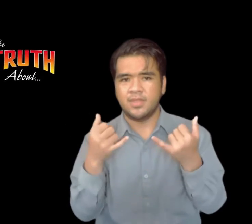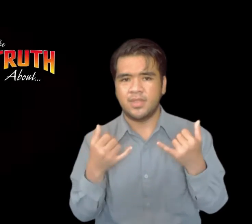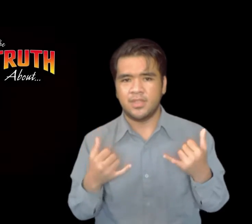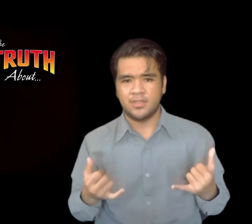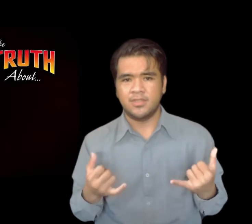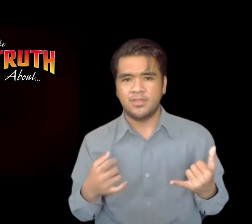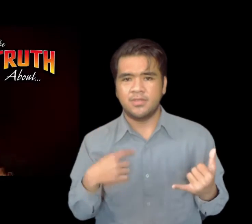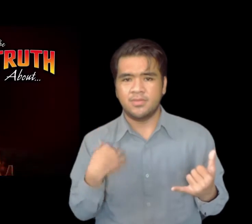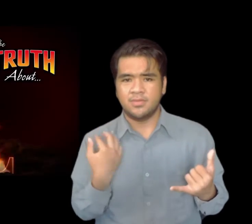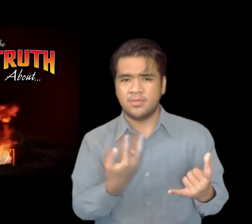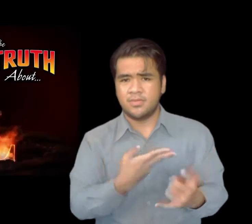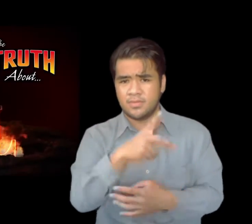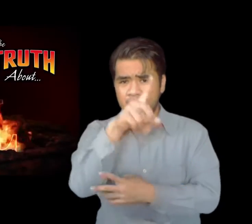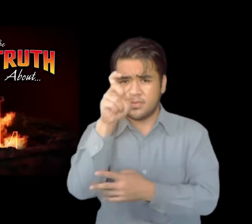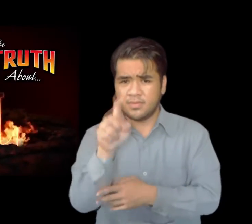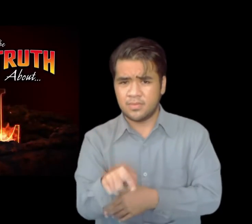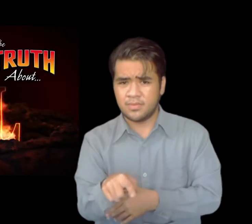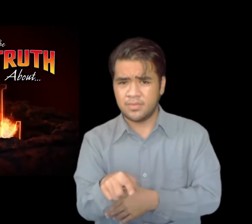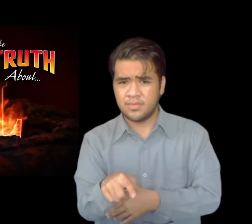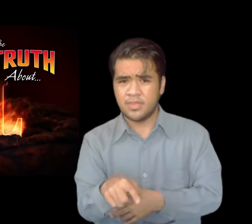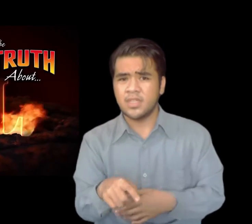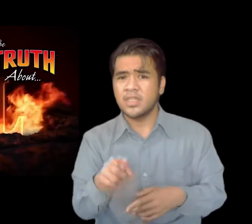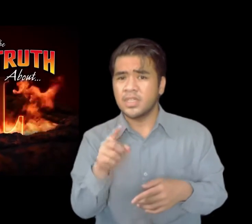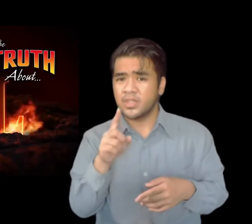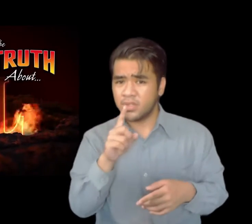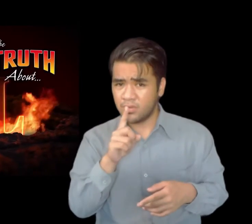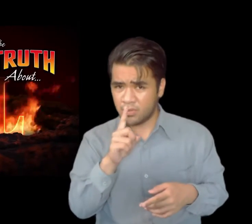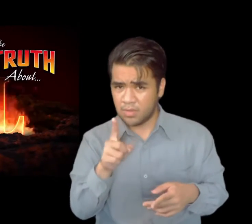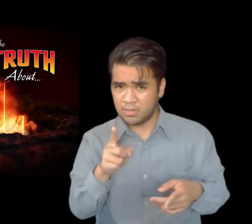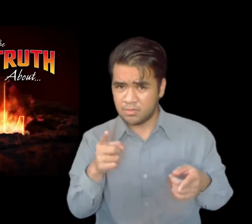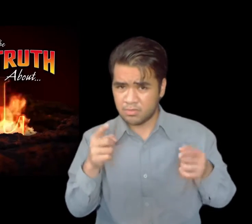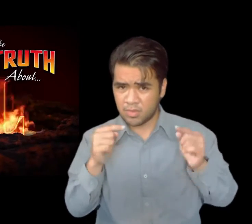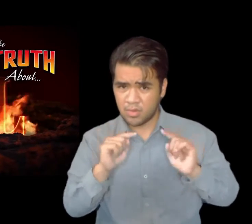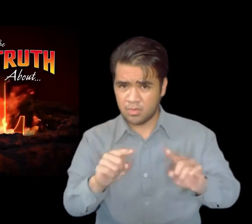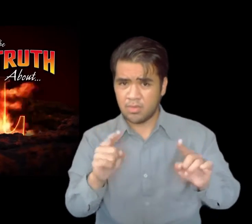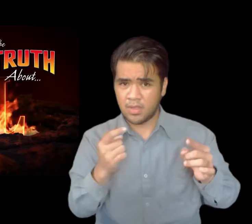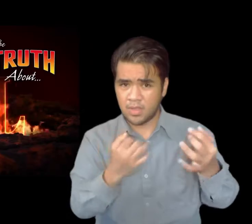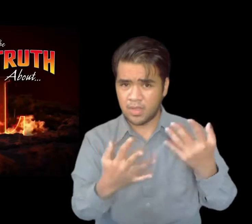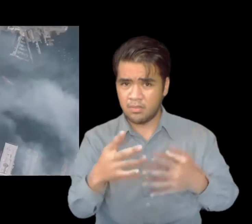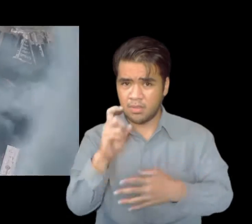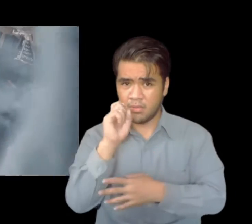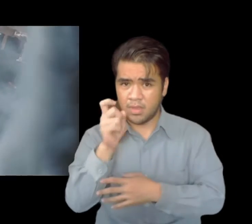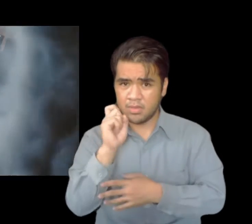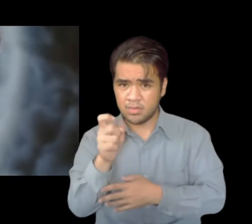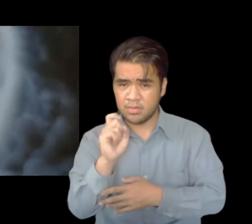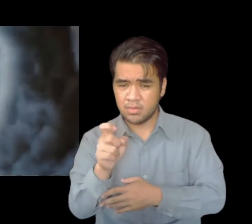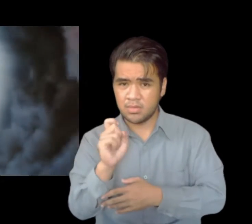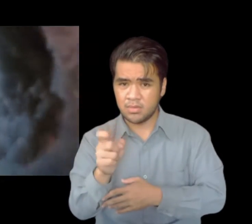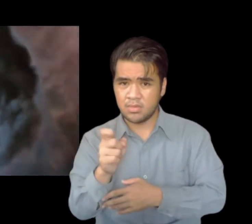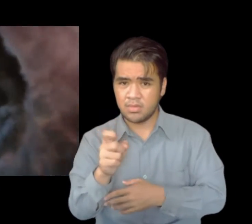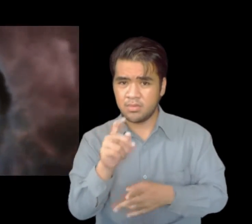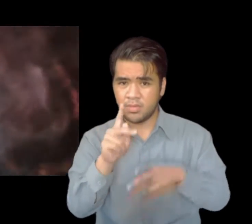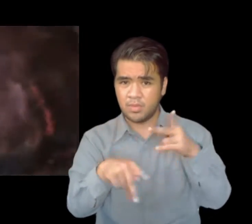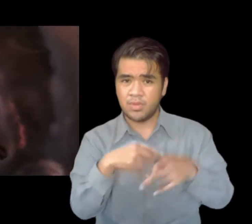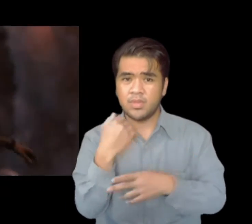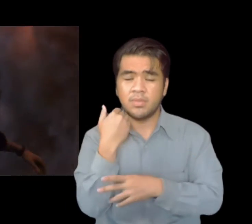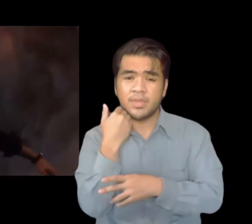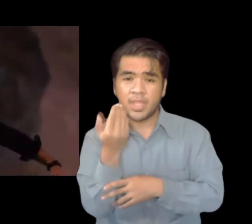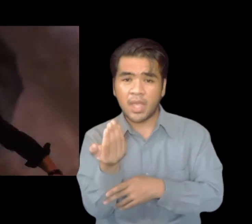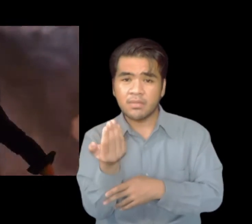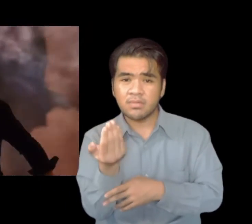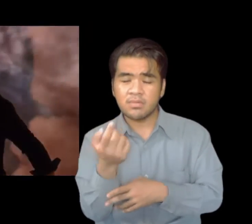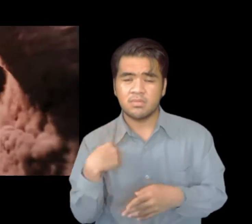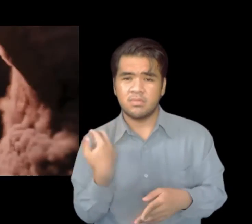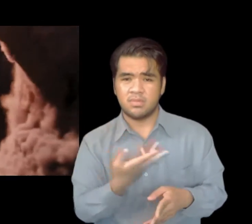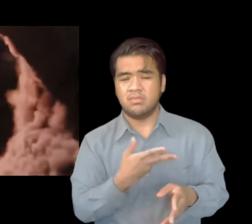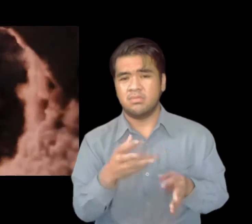natin ang katotohanan tungkol sa impyerno, ang natitirang katanungan na lamang ay ito, diretso ba sa langit o sa impyerno ang